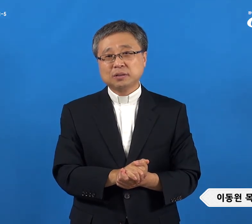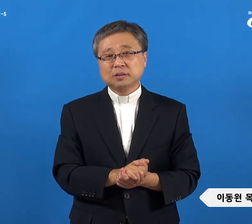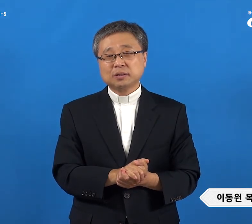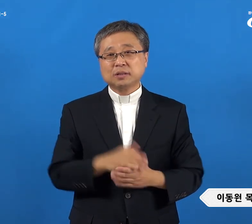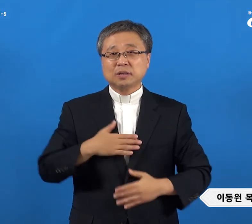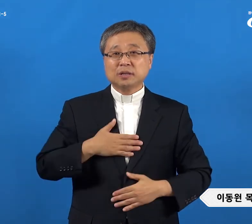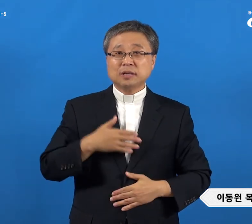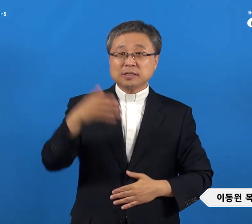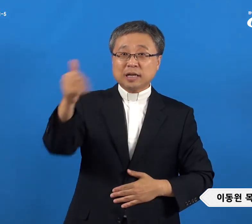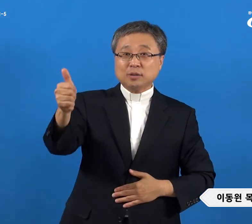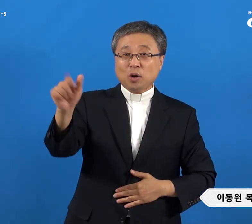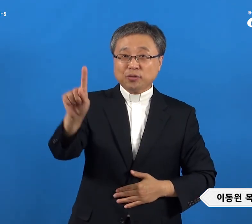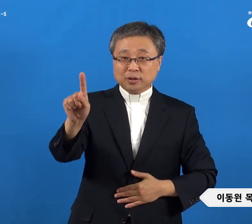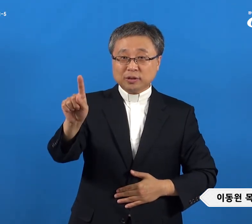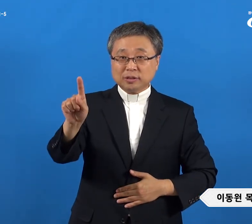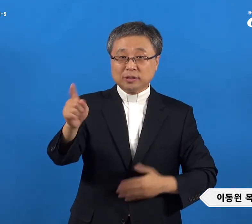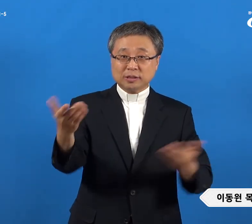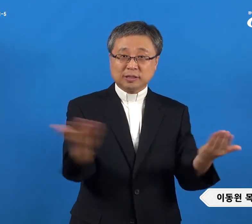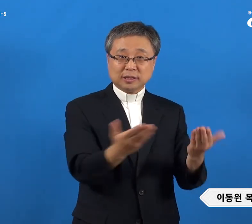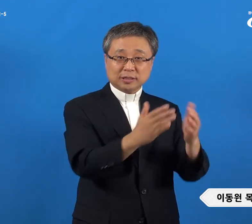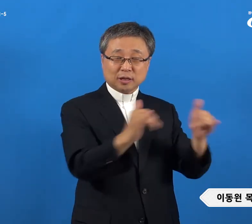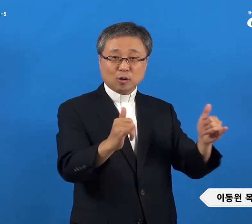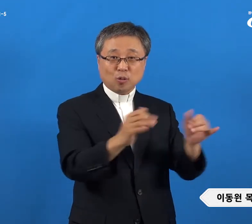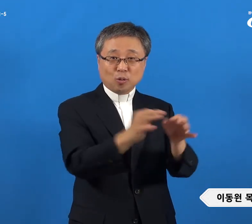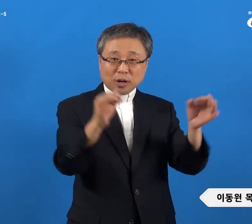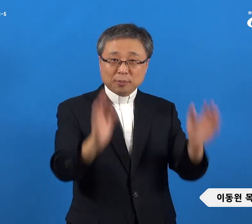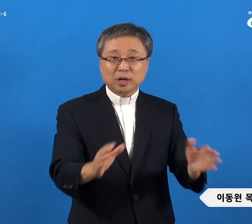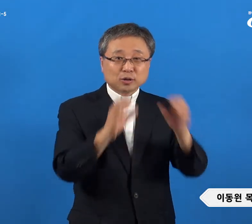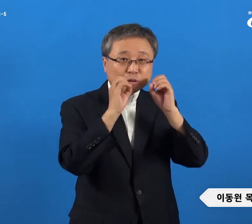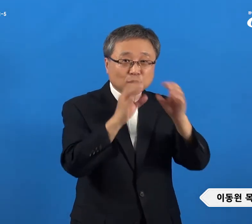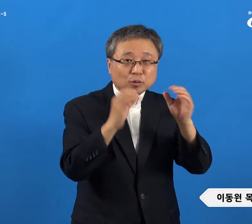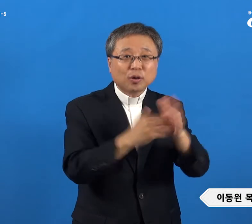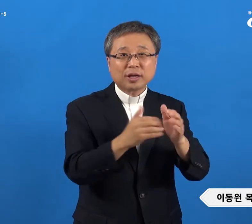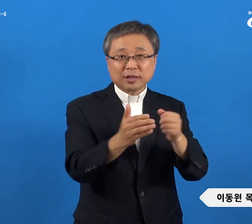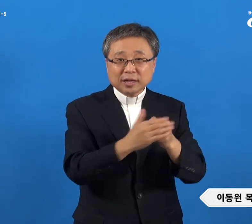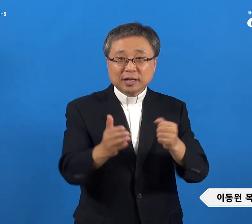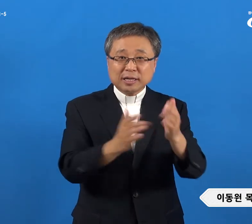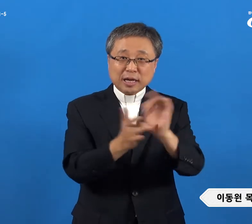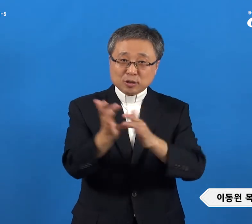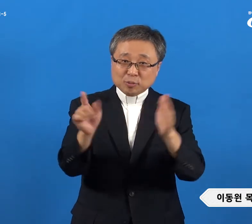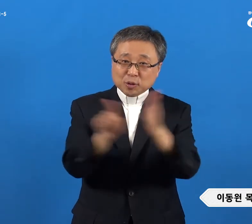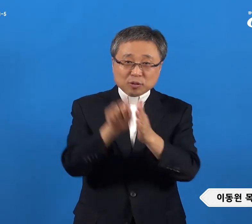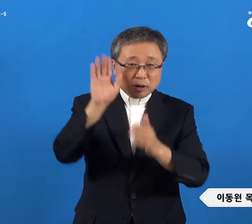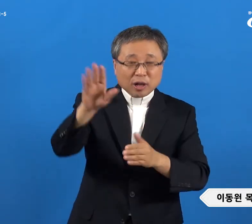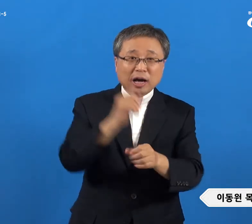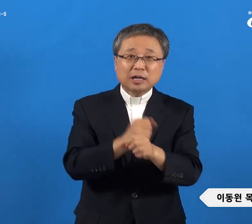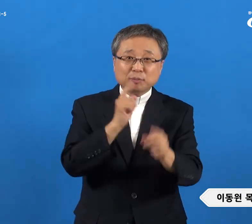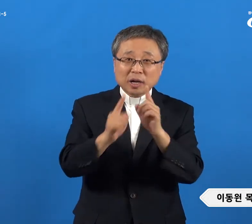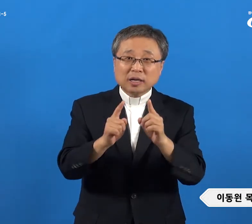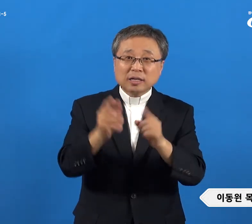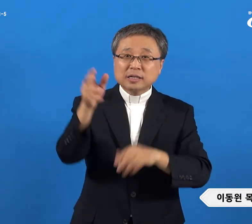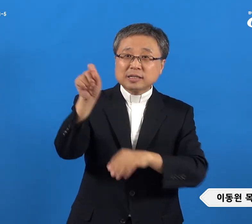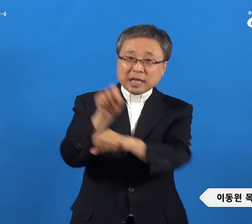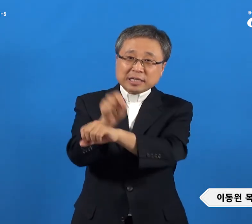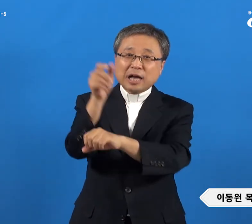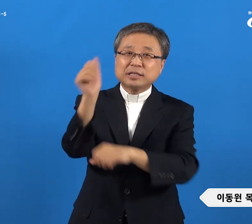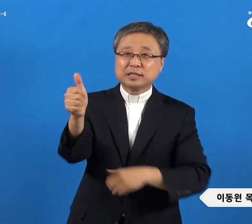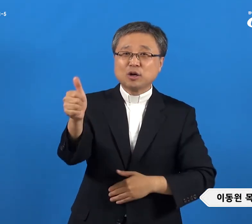사장님이 어떤 사원에게 오래간만에 전도를 했더니 예수 믿고 나서 하는 소리가, 사장님, 왜